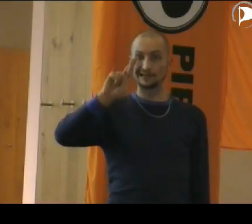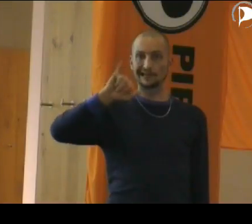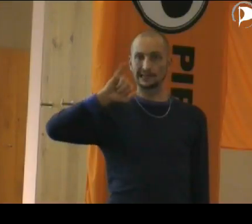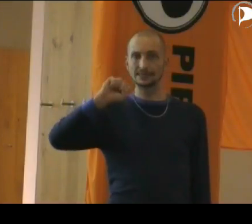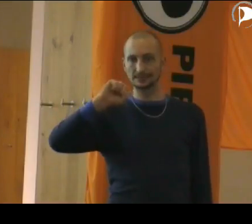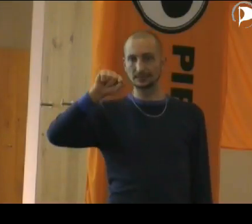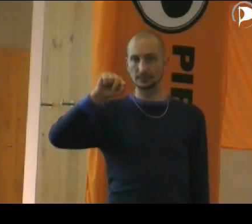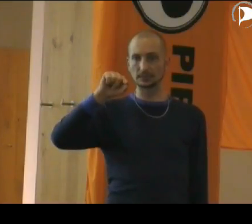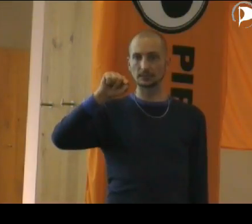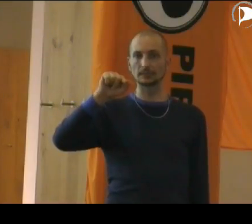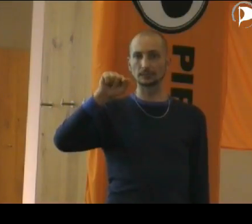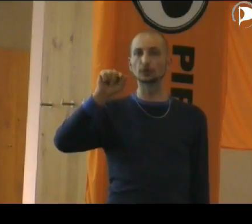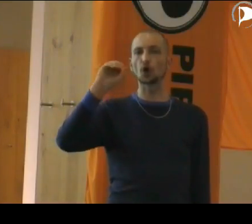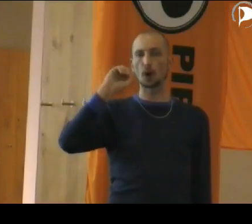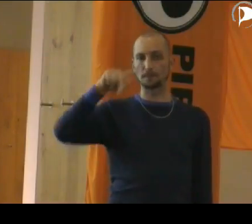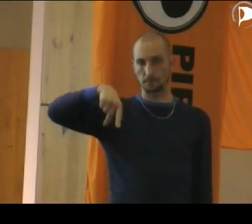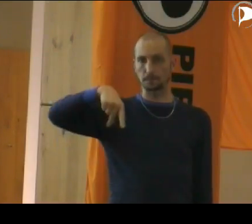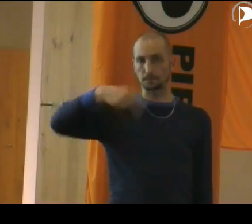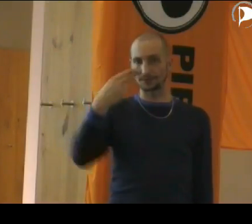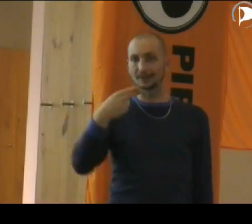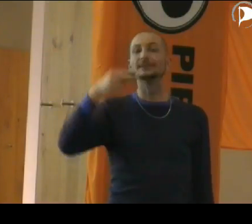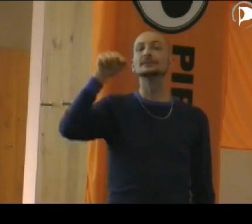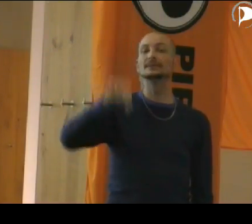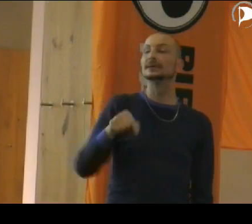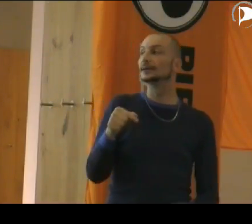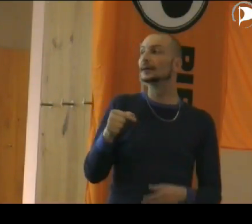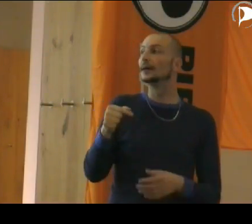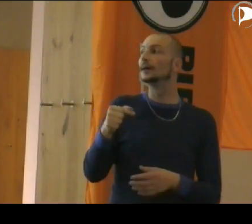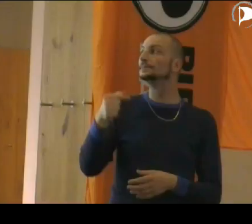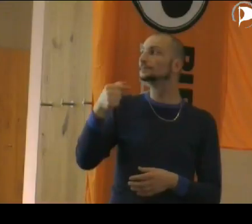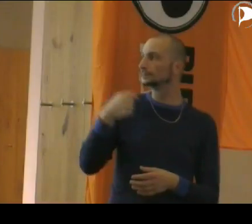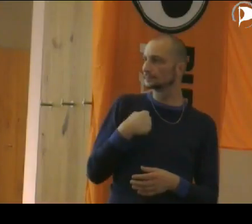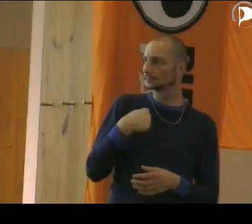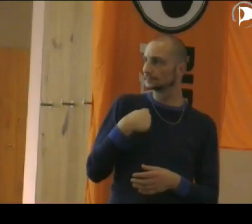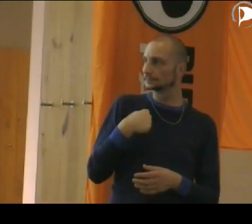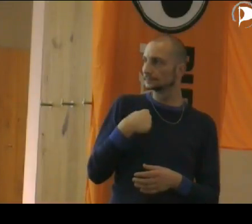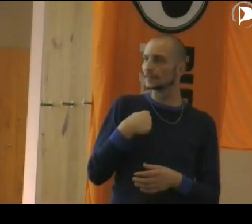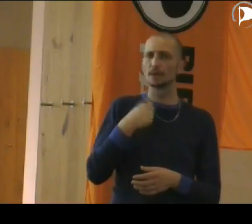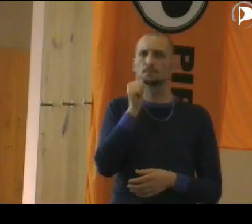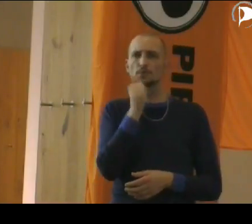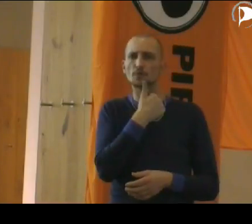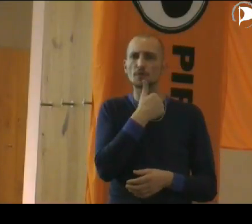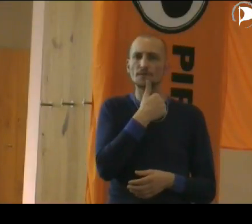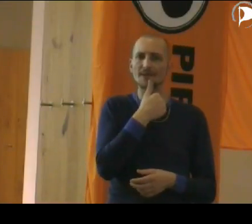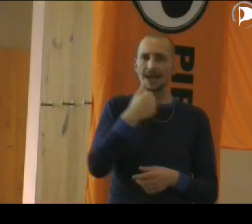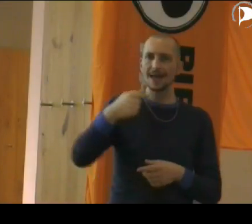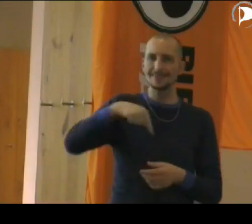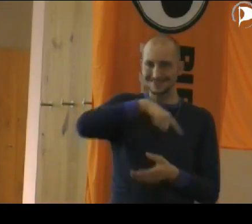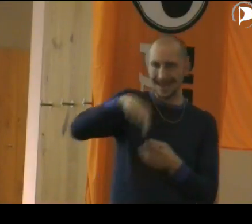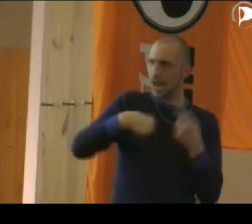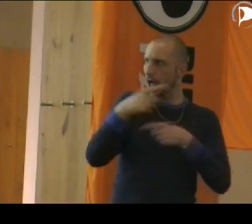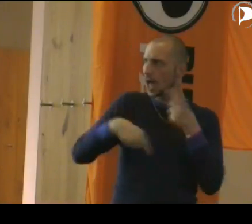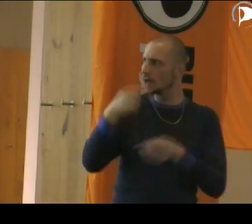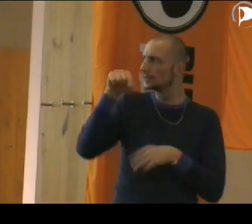jahre wird von speziellen zentren und sonnen kreist in burladingen